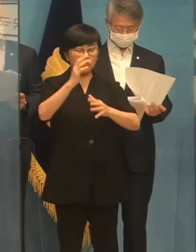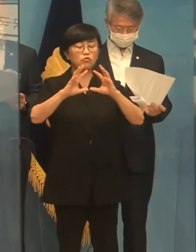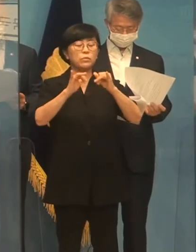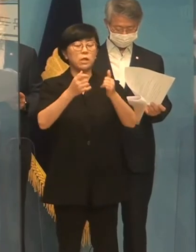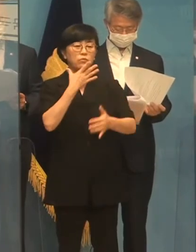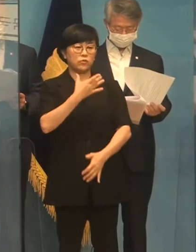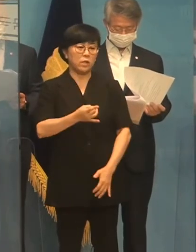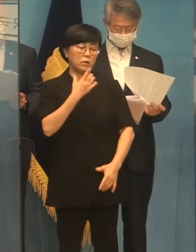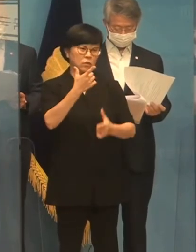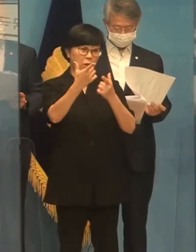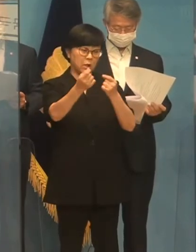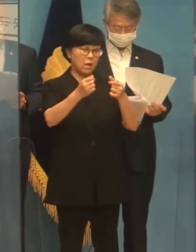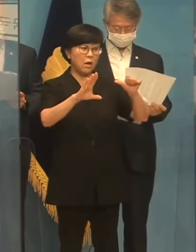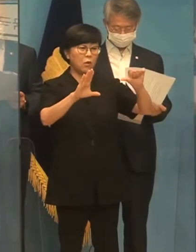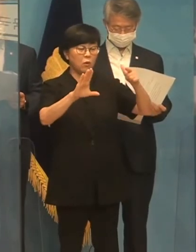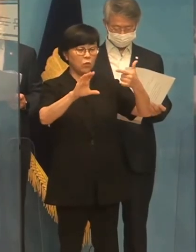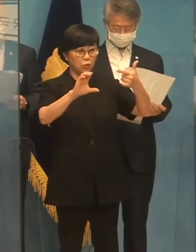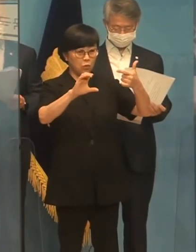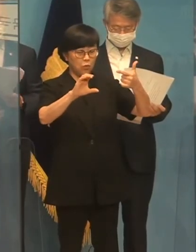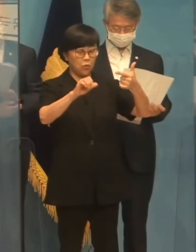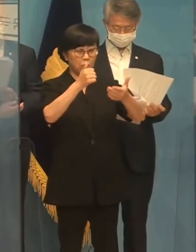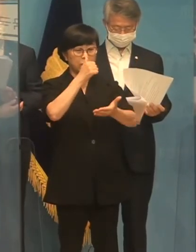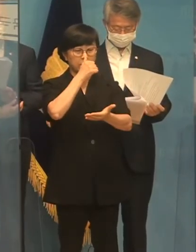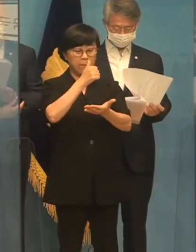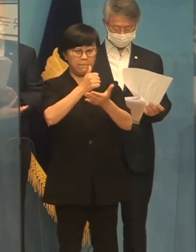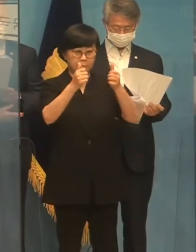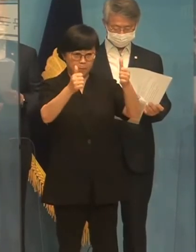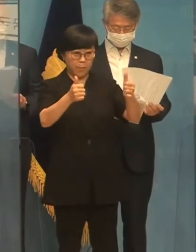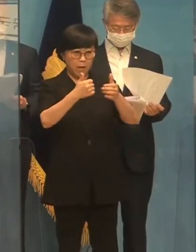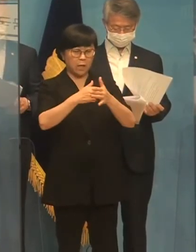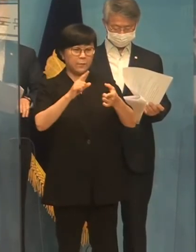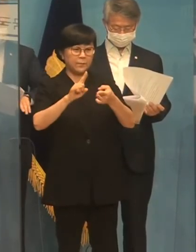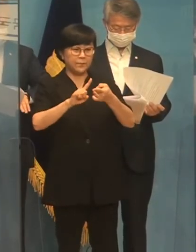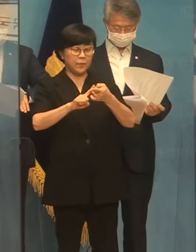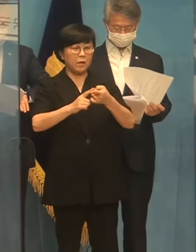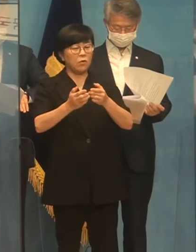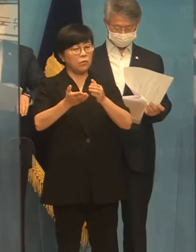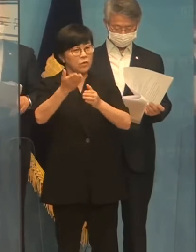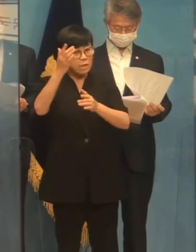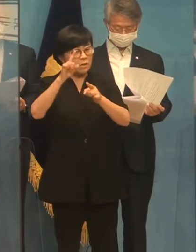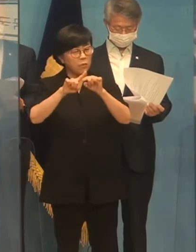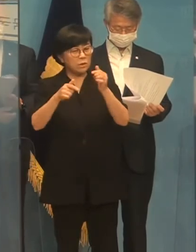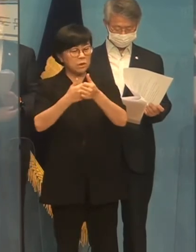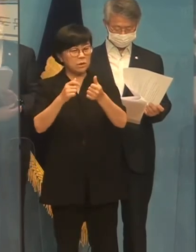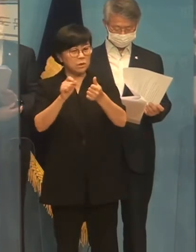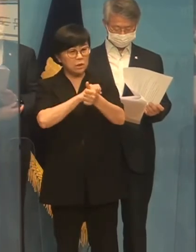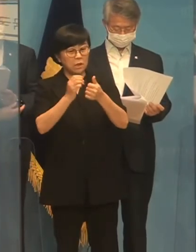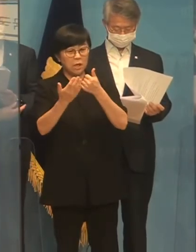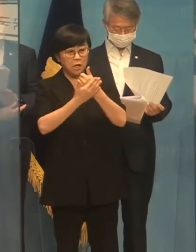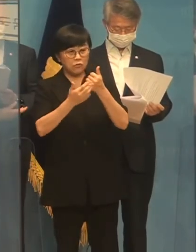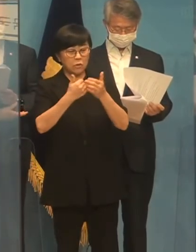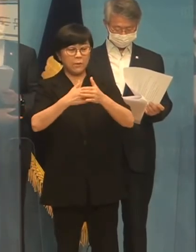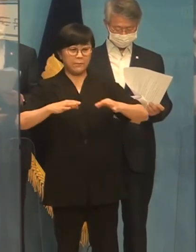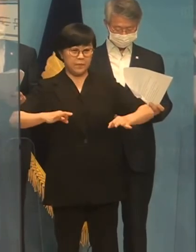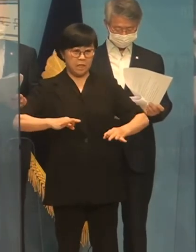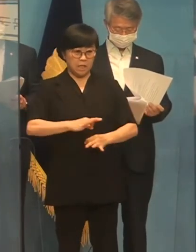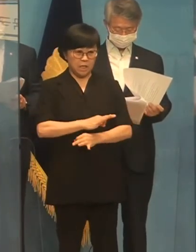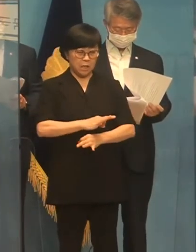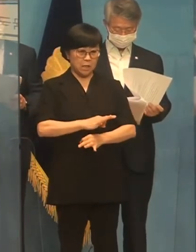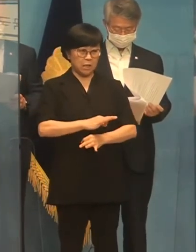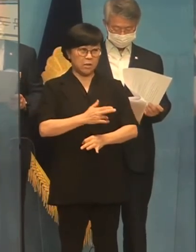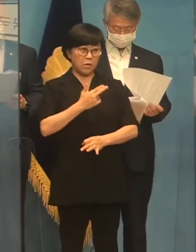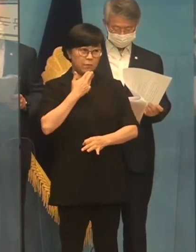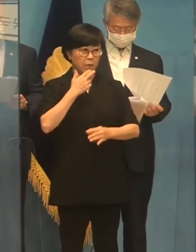불행입니다. 로또 재판과 유전무죄의 불신은 전관 특혜와 비리의 온상이 됩니다.